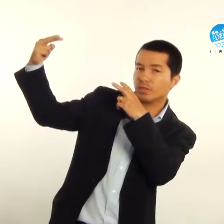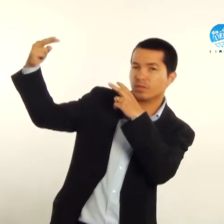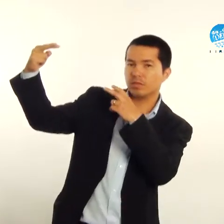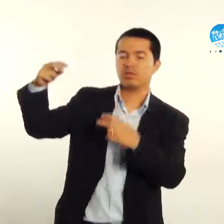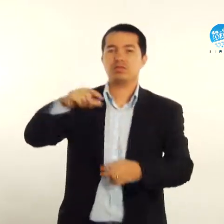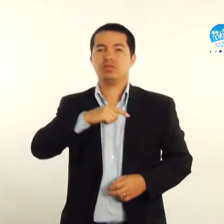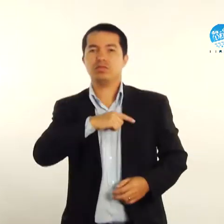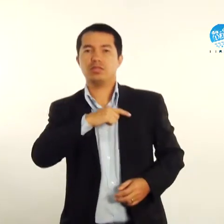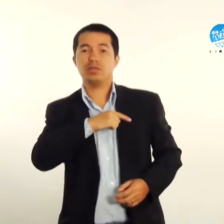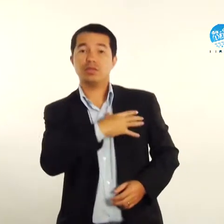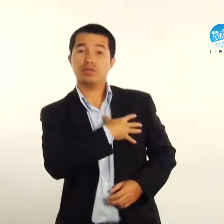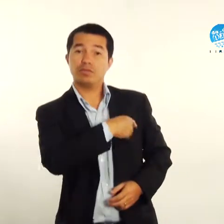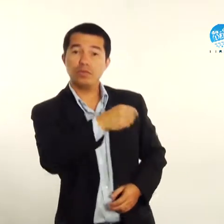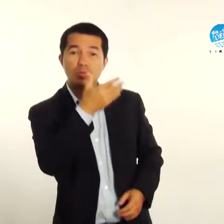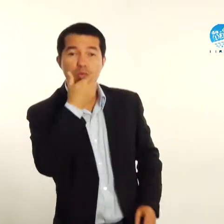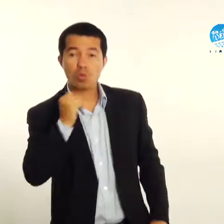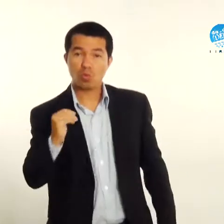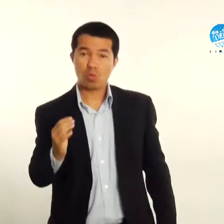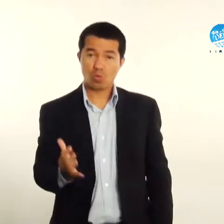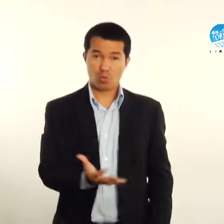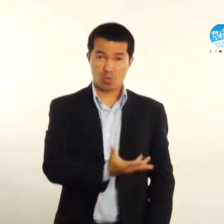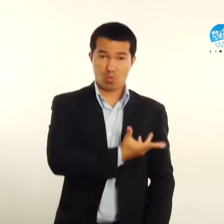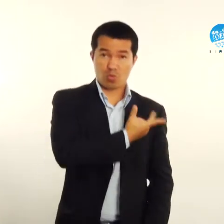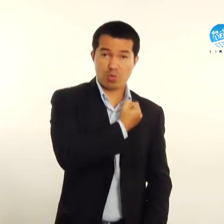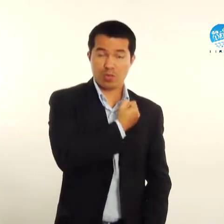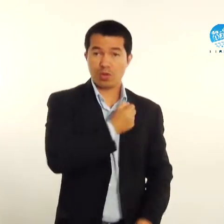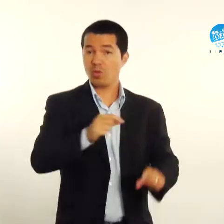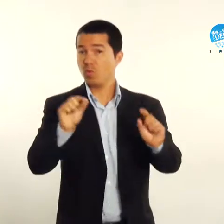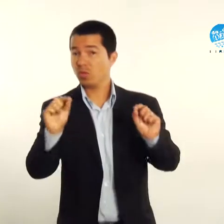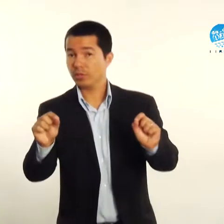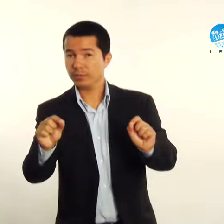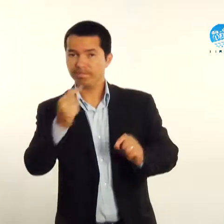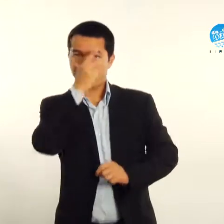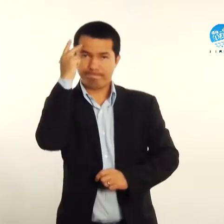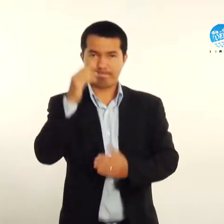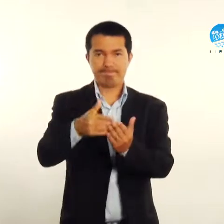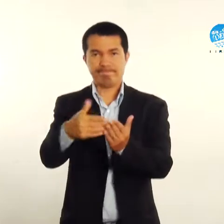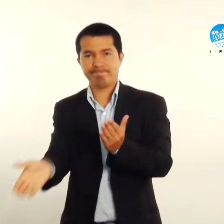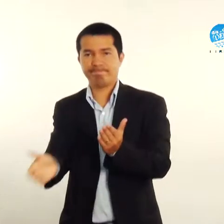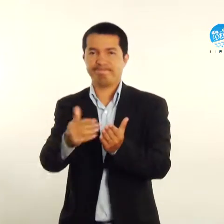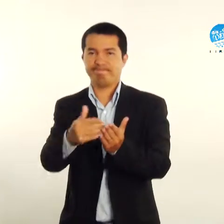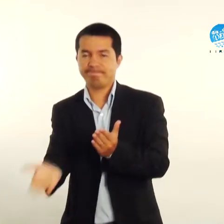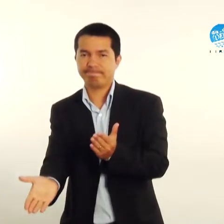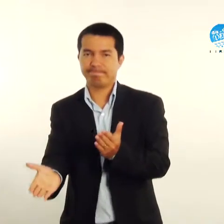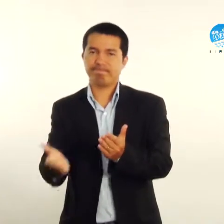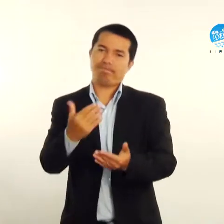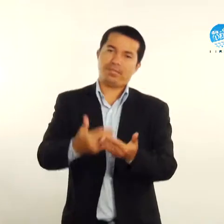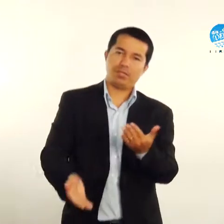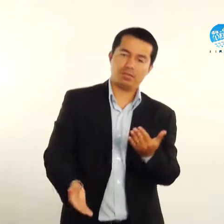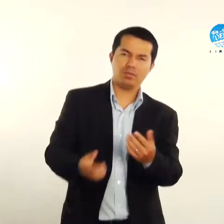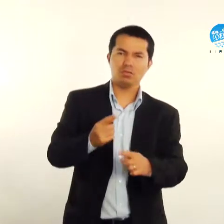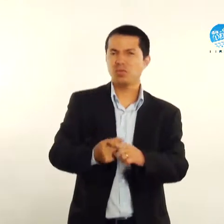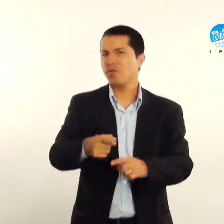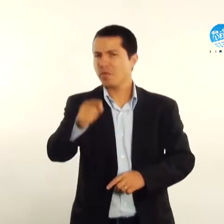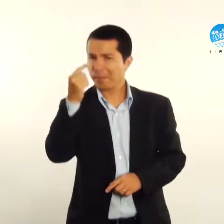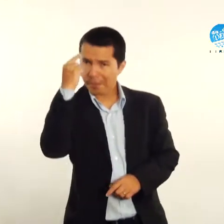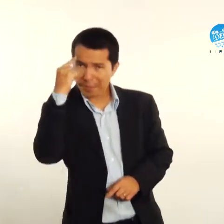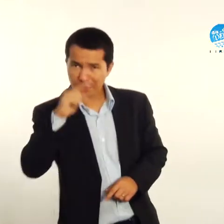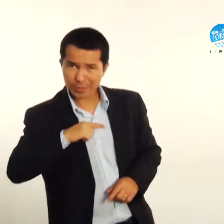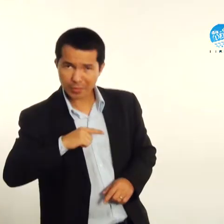para salvar o que se havia perdido. O que acham vocês? Se alguém possui 100